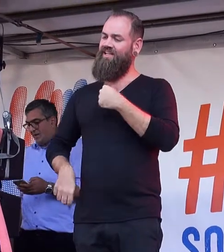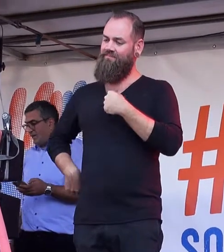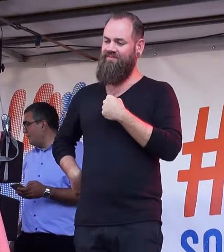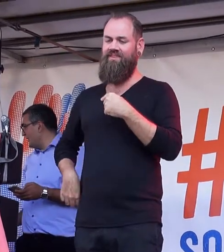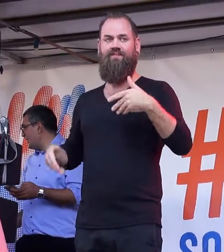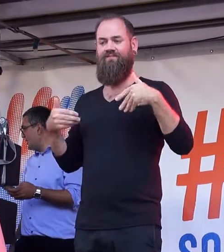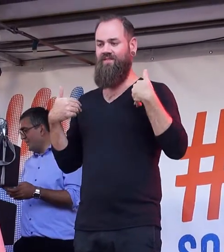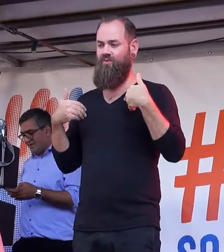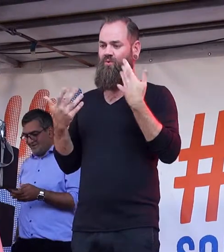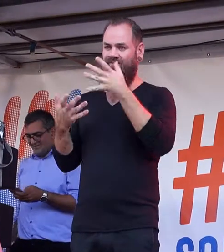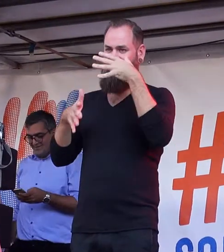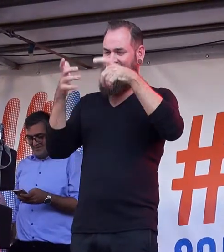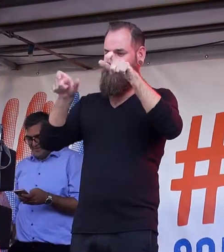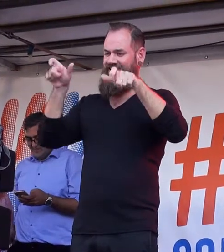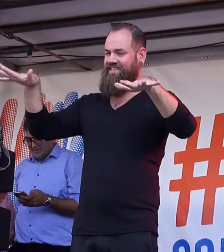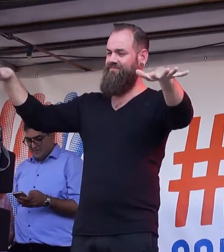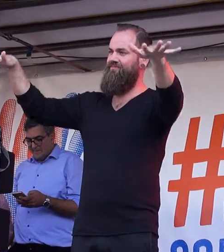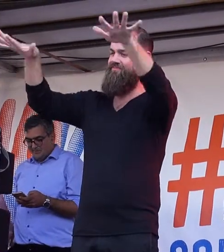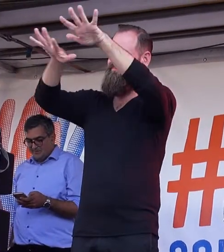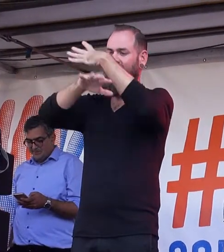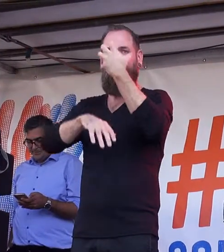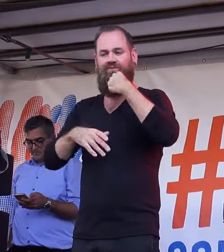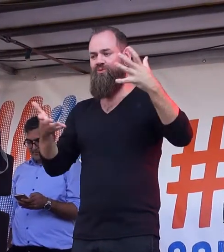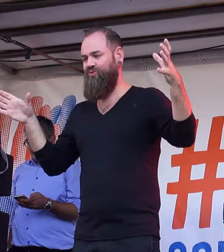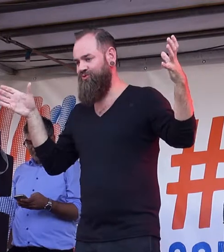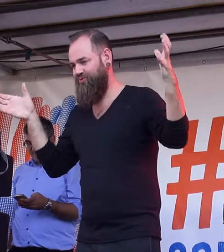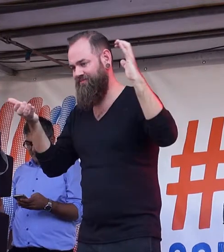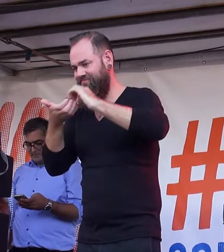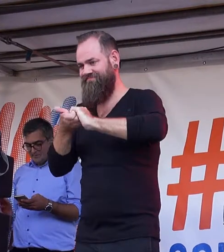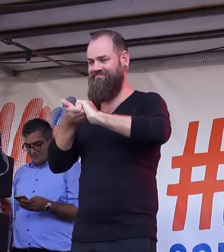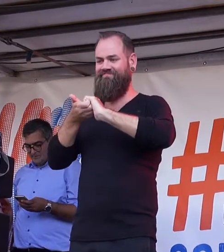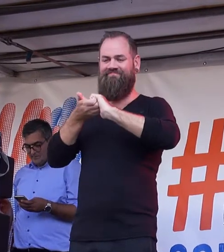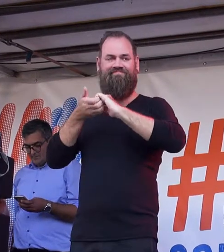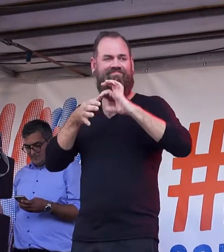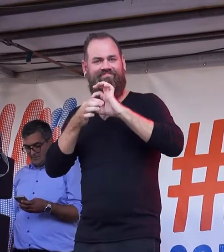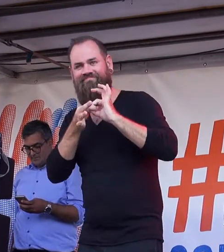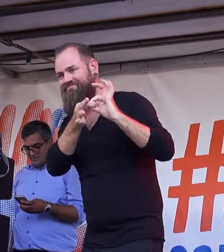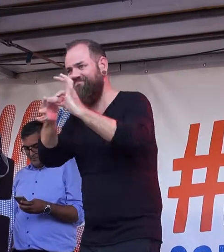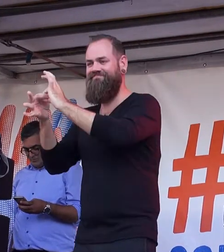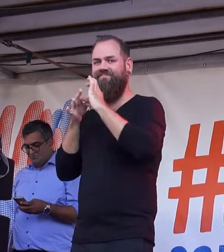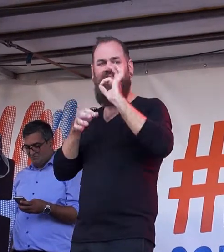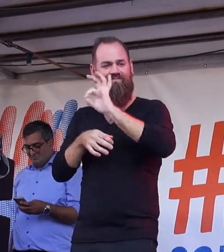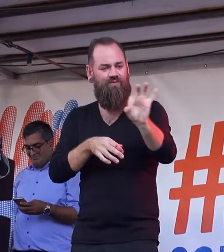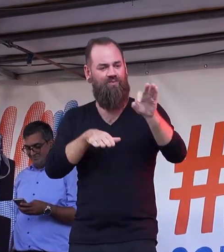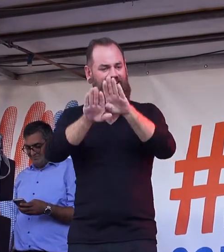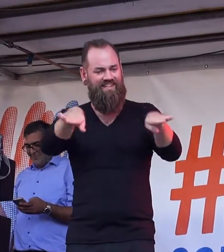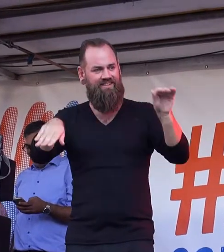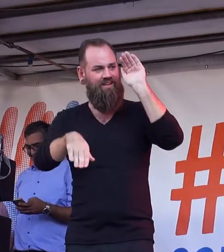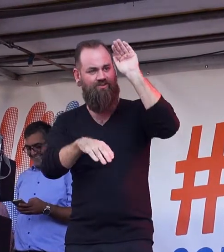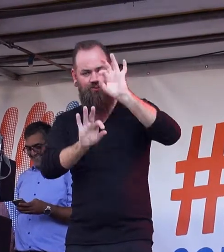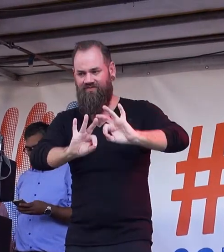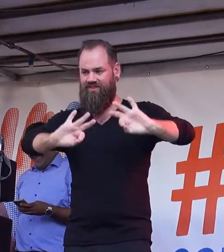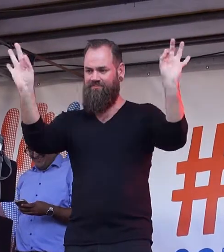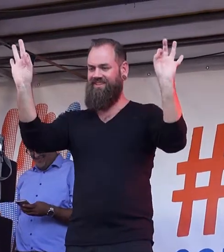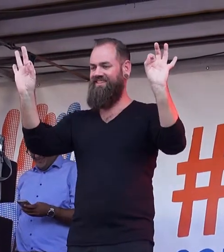Zukunft unserer Kinder besser wird und dass unsere Kinder auch wissen, dass sie Teil dieses Landes sind, egal wo sie